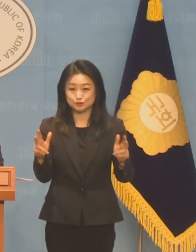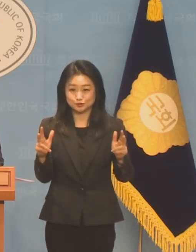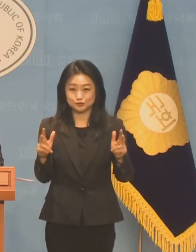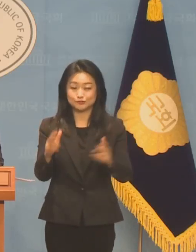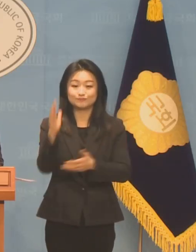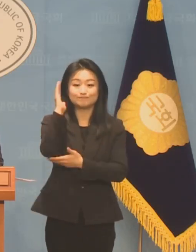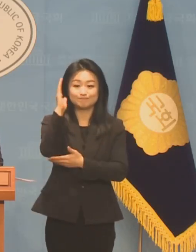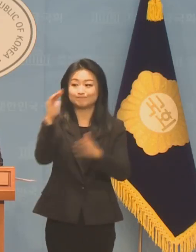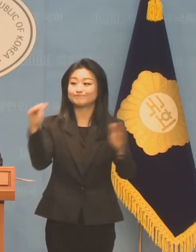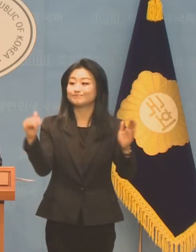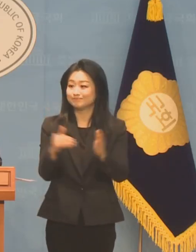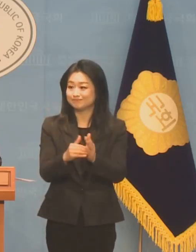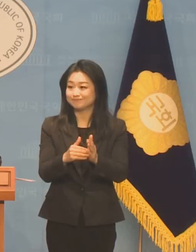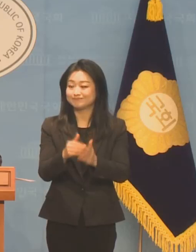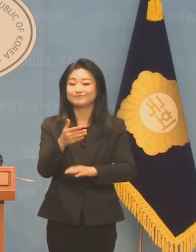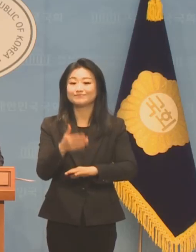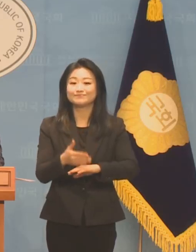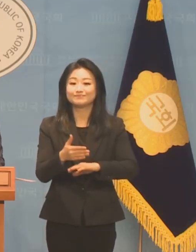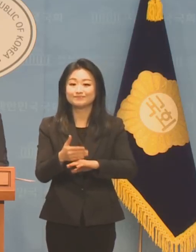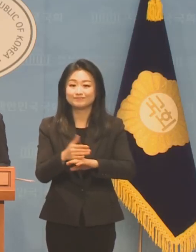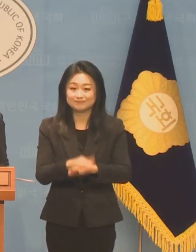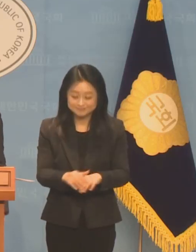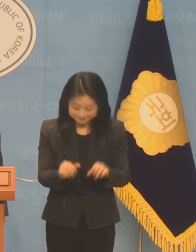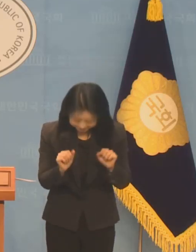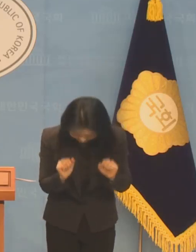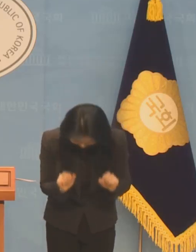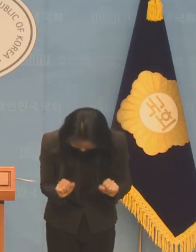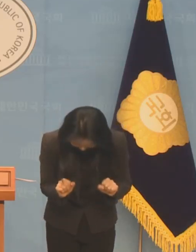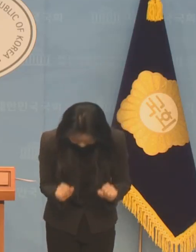정례 브리핑을 마칩니다. 감사합니다.